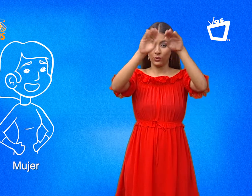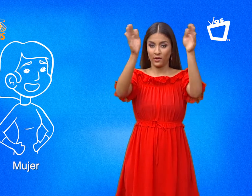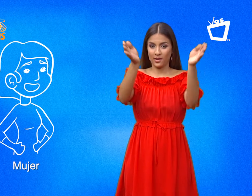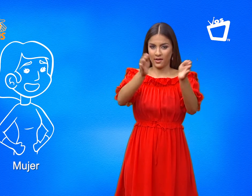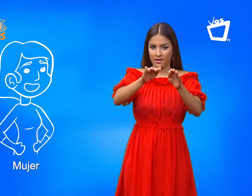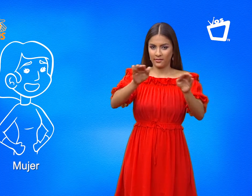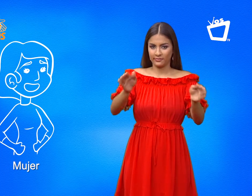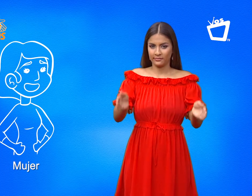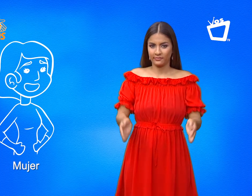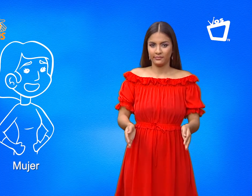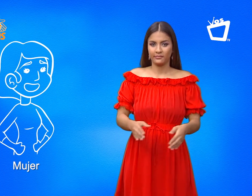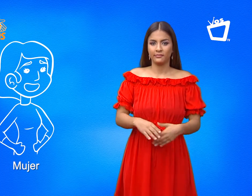mujer